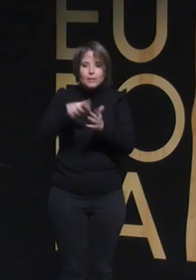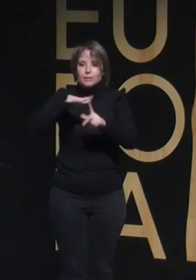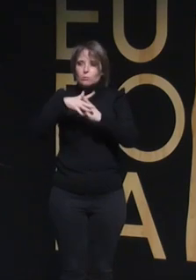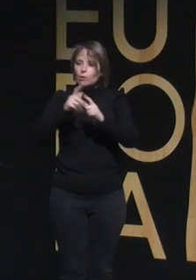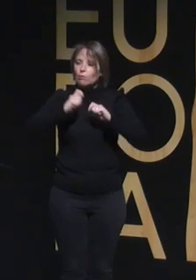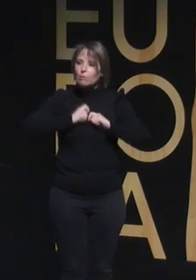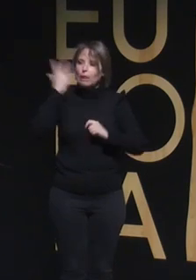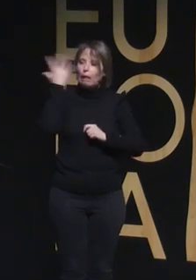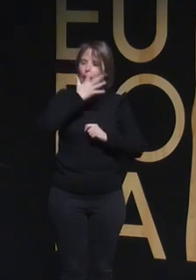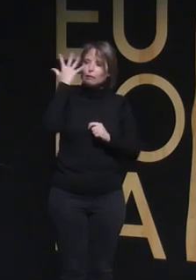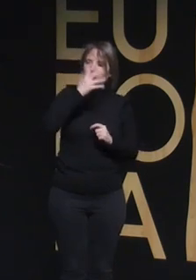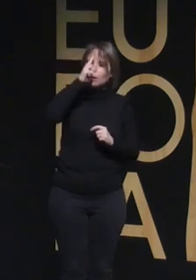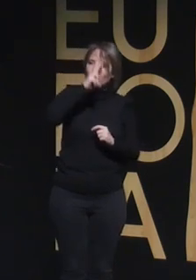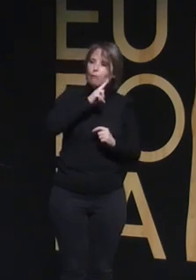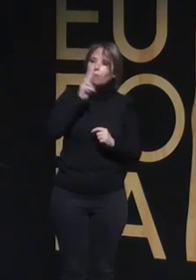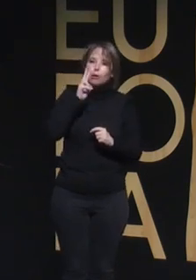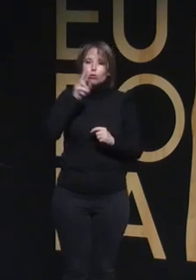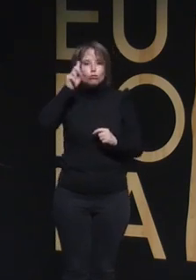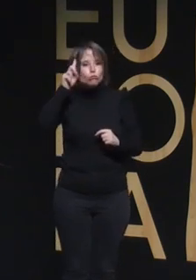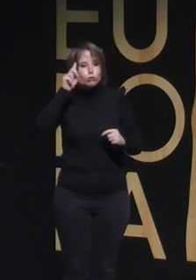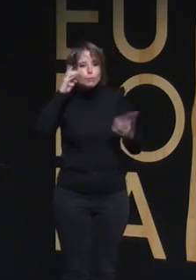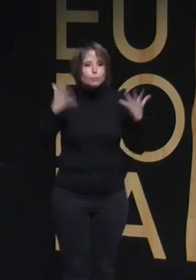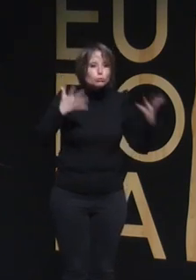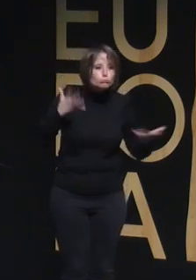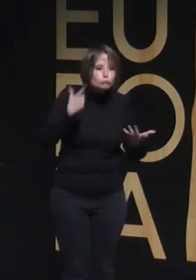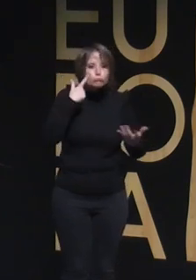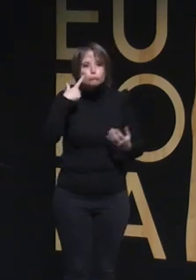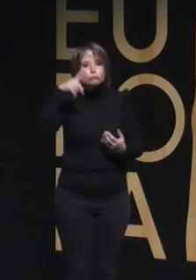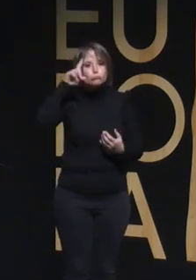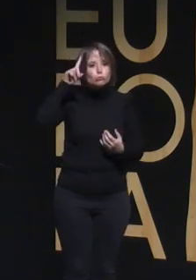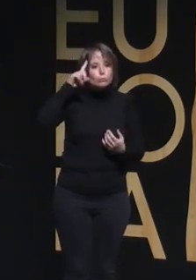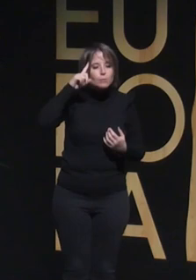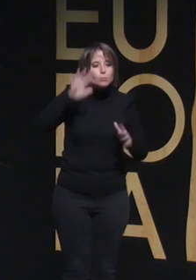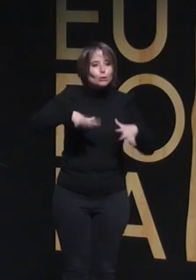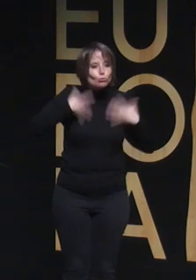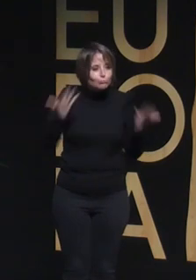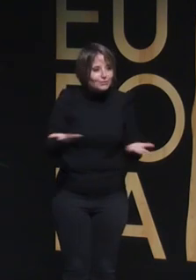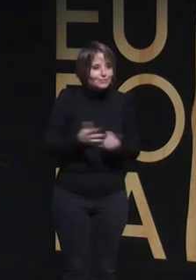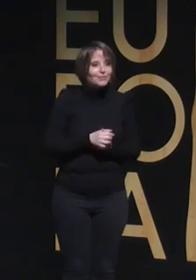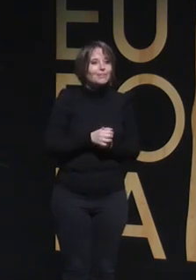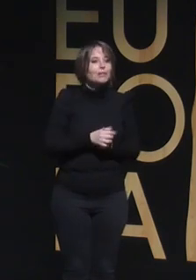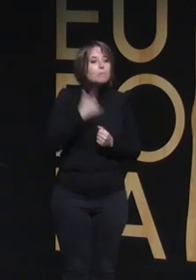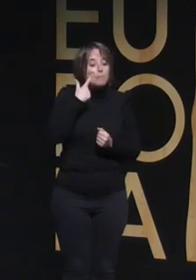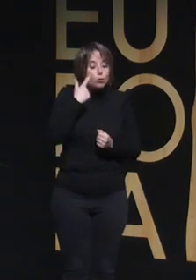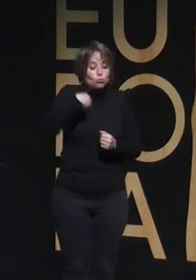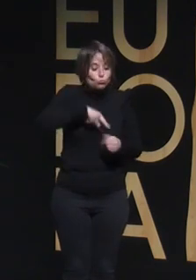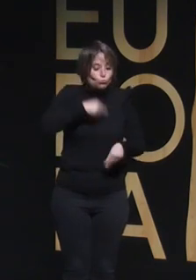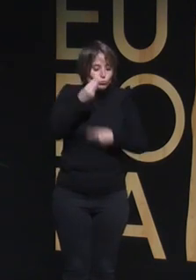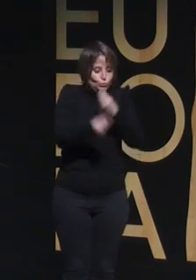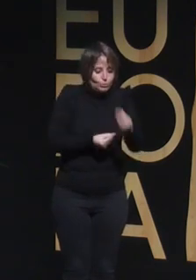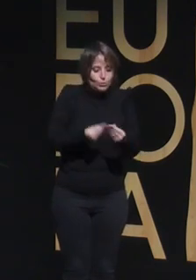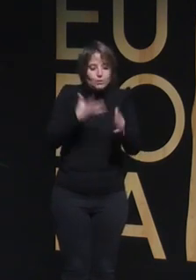incertidumbre a los padres y a las madres de que no sabemos a qué recurrir para sorprenderles. Pero seguro que lo que estamos haciendo no